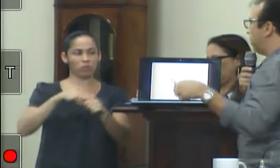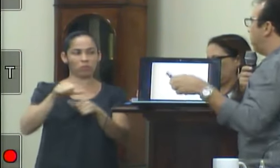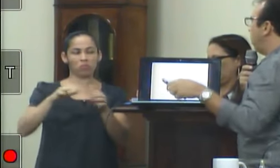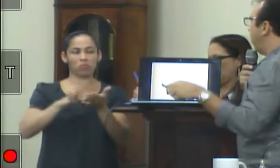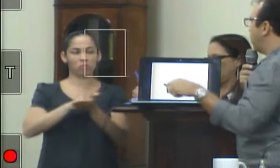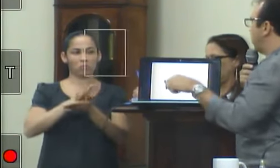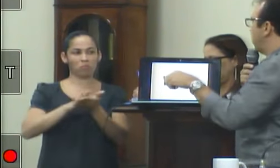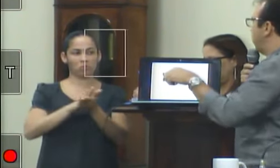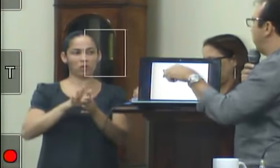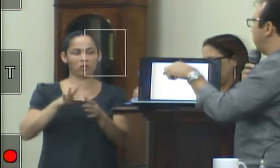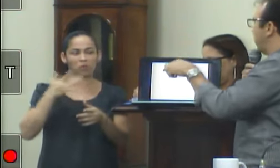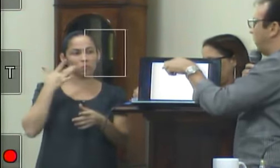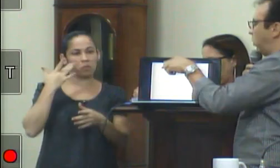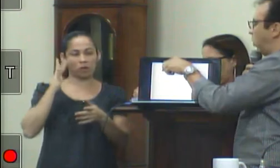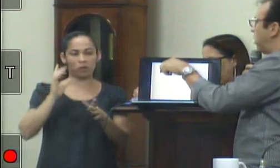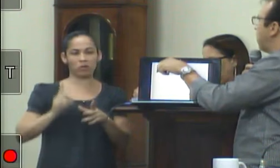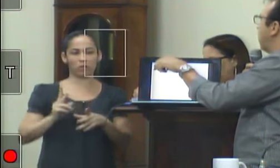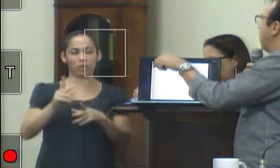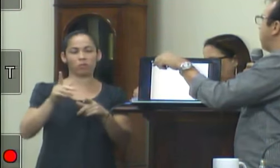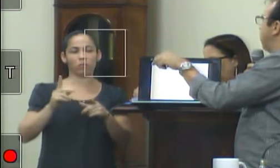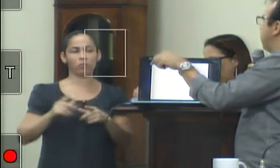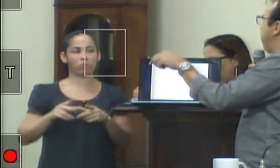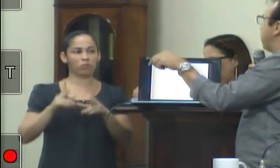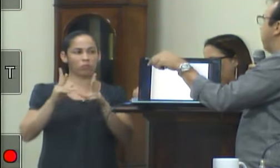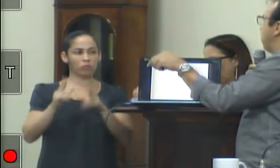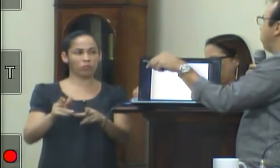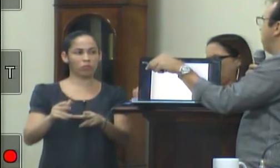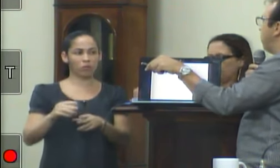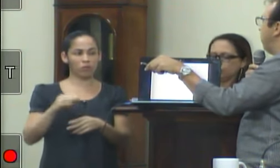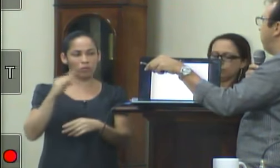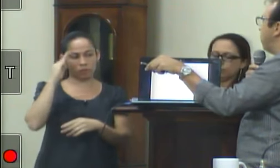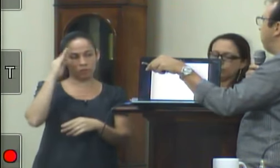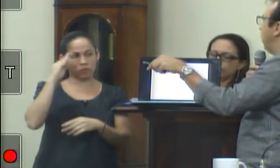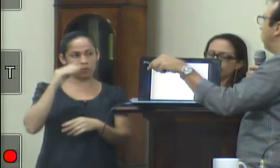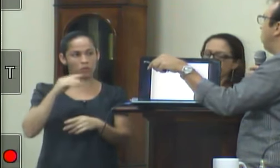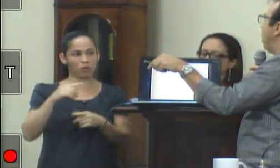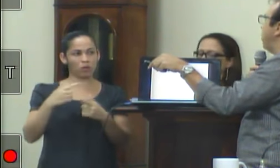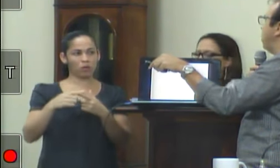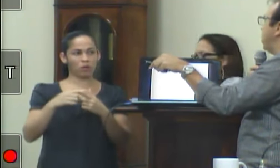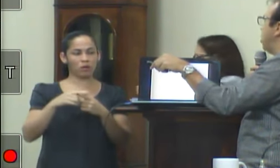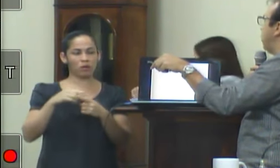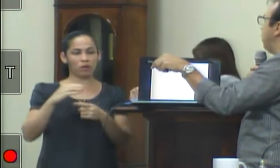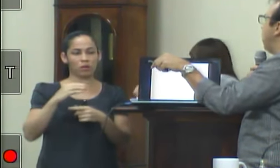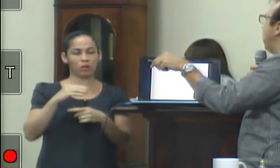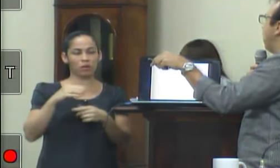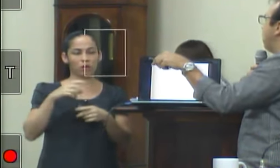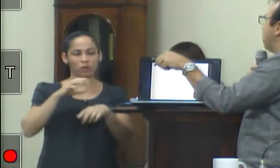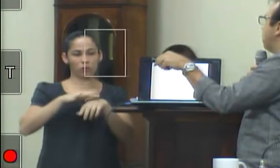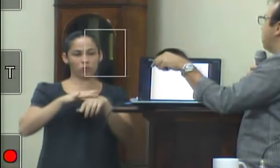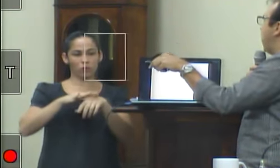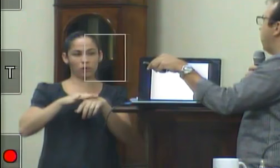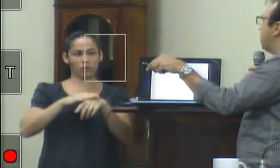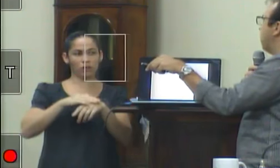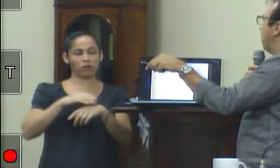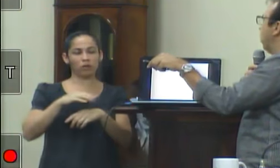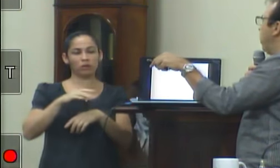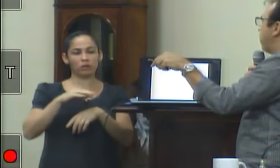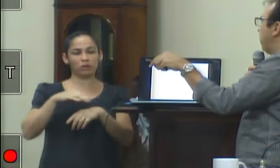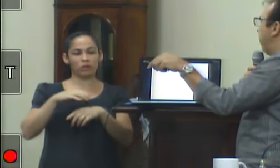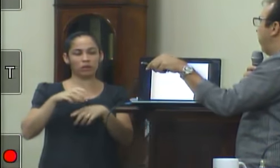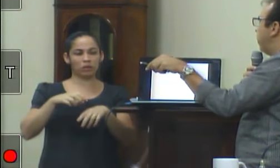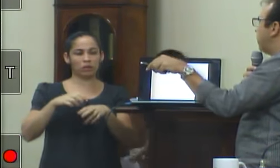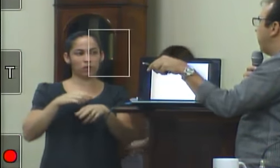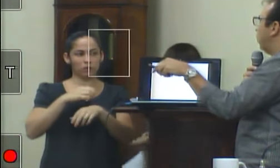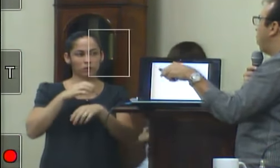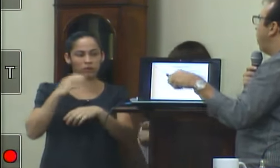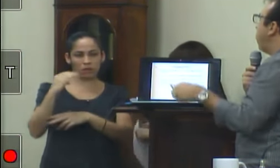significativas com relação aos períodos anteriores, as principais causas, doença do aparelho circulatório, digestivo, causas externas, doença do